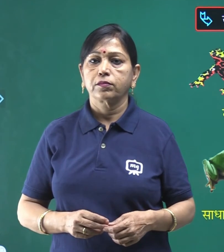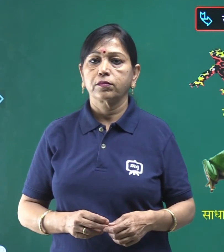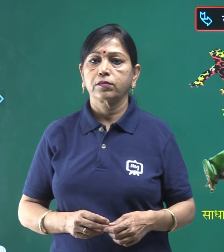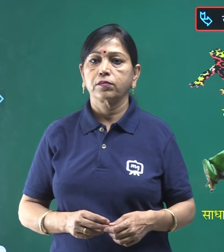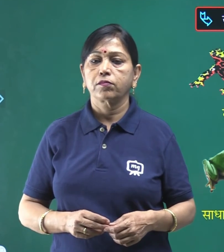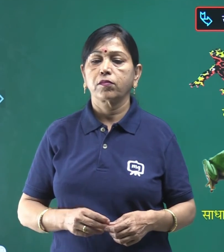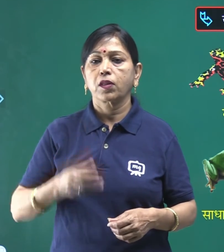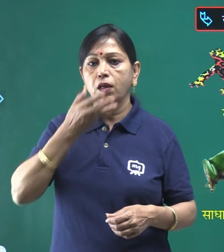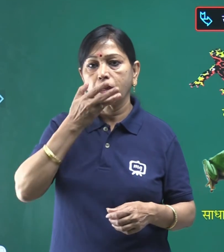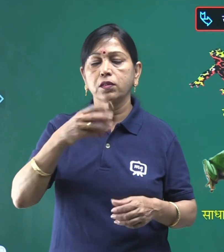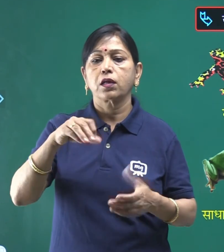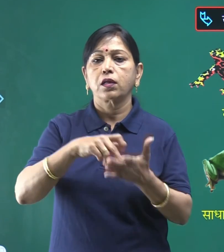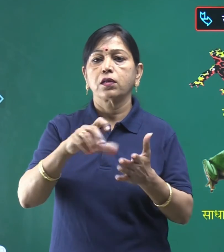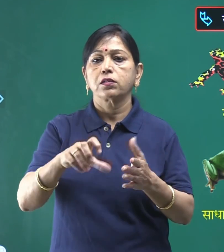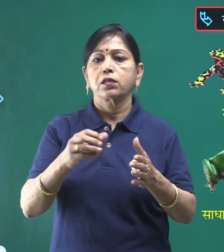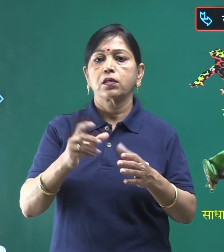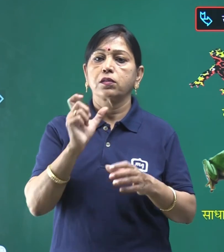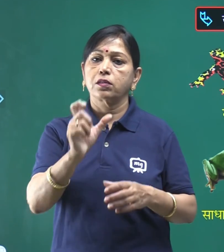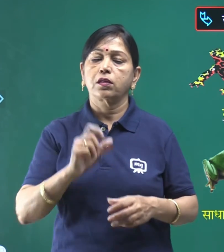जल स्थिरचर,